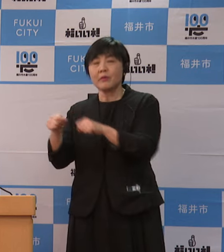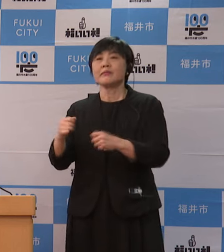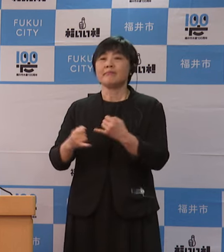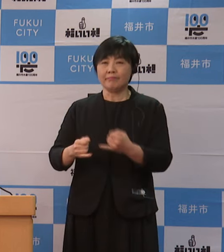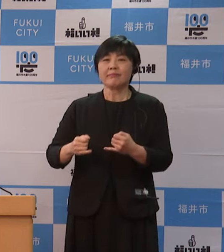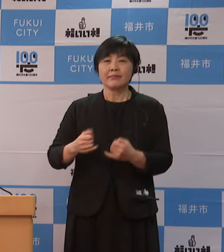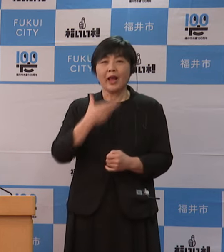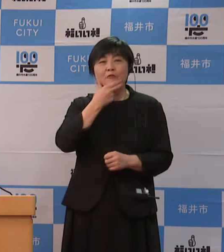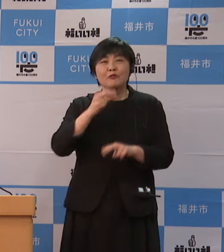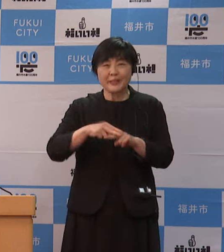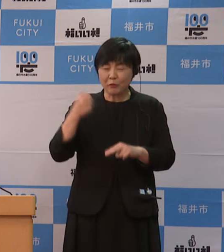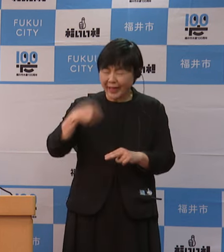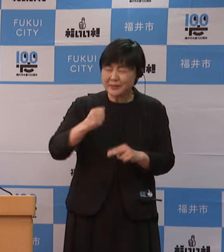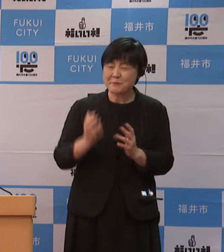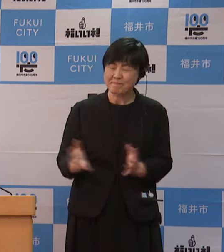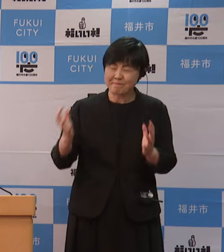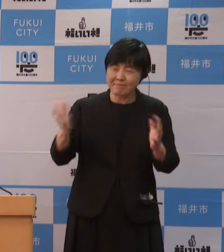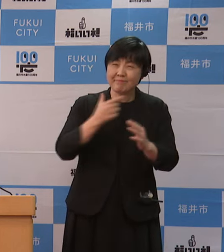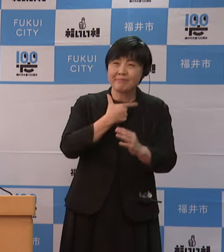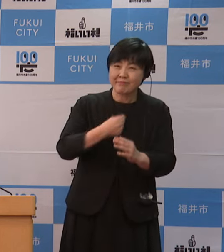ような思いであります。